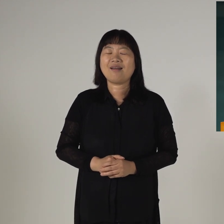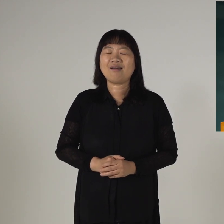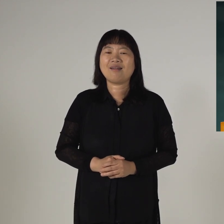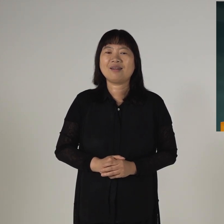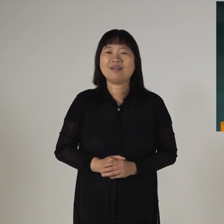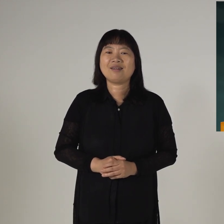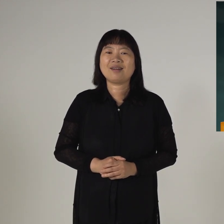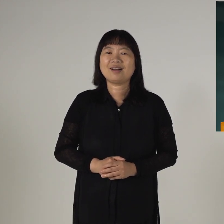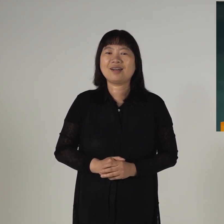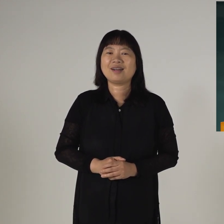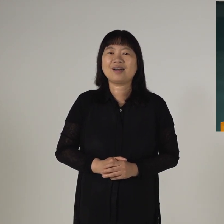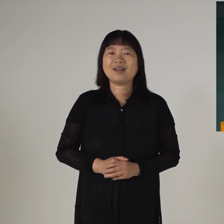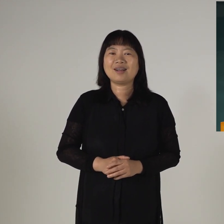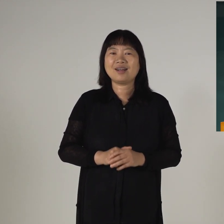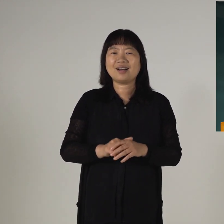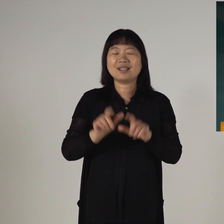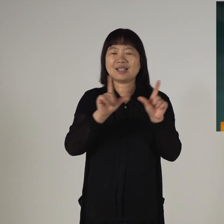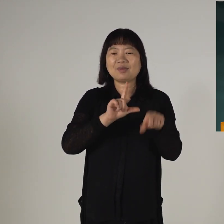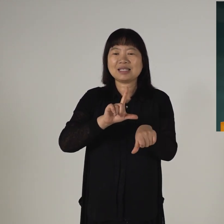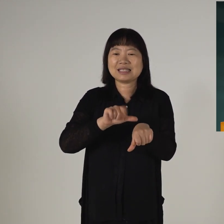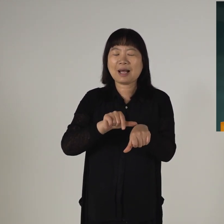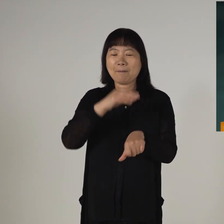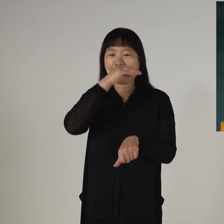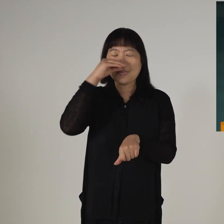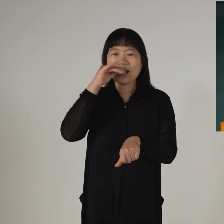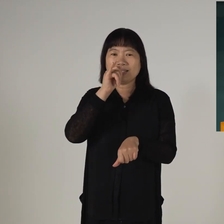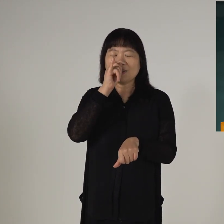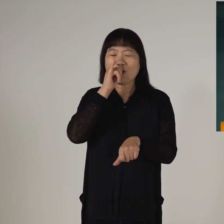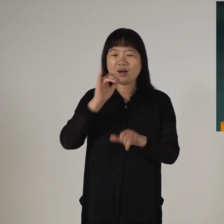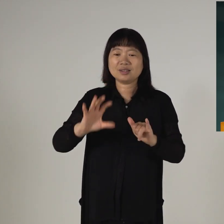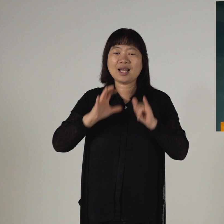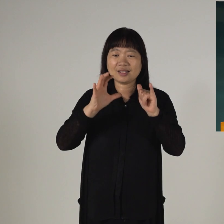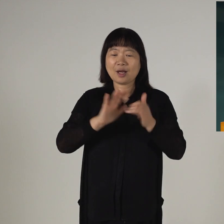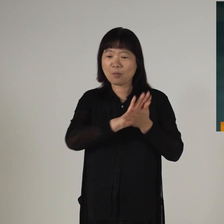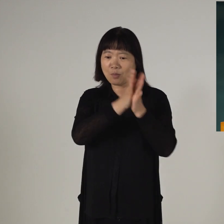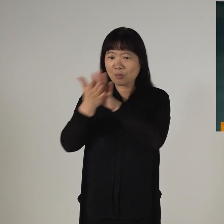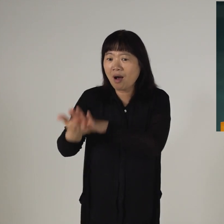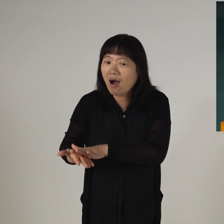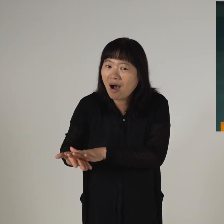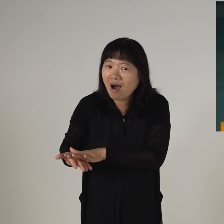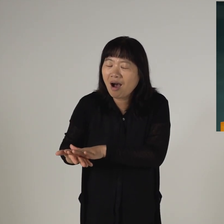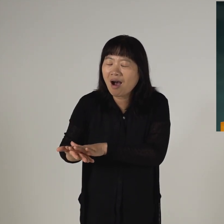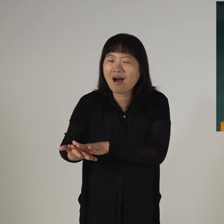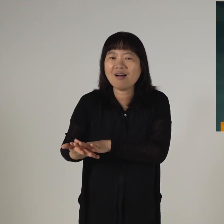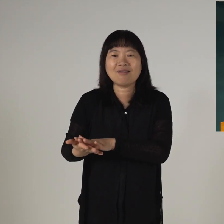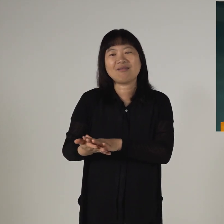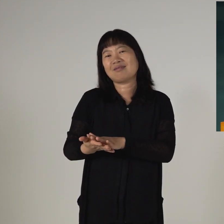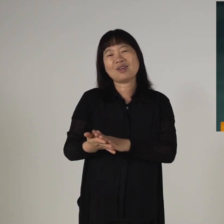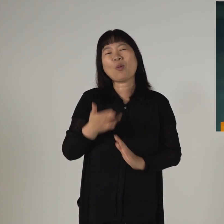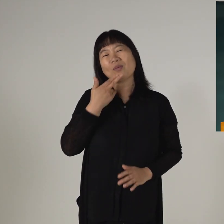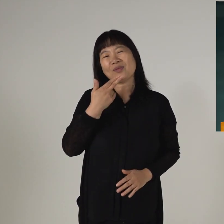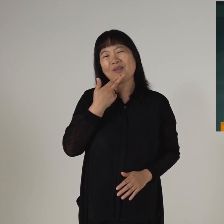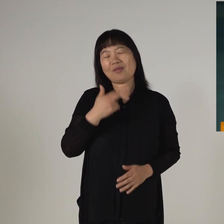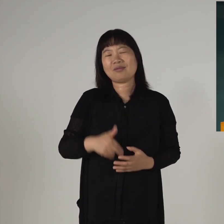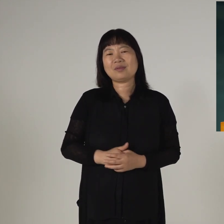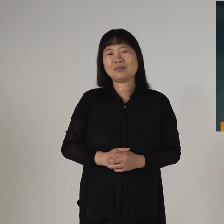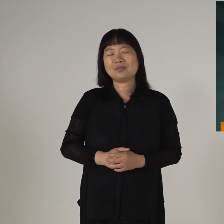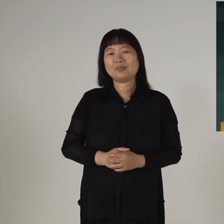자락 삶의 시간을 바르게 산다고 당장 세상이 어떻게 변화되거나 달라지는 건 아닐 거예요.